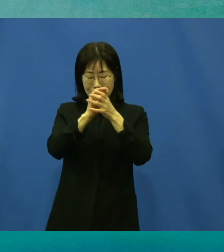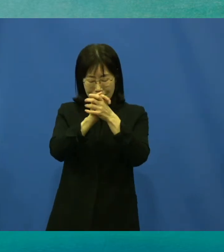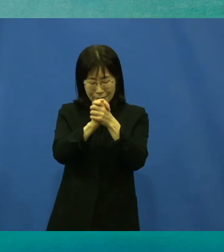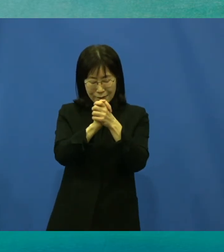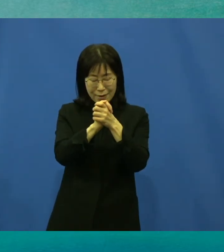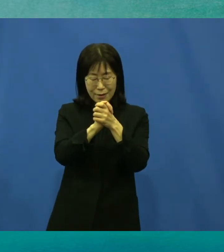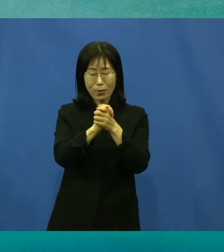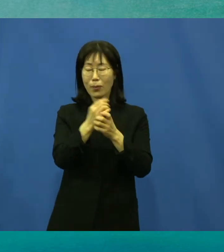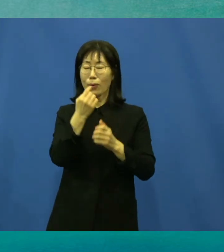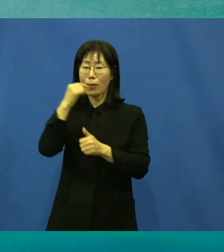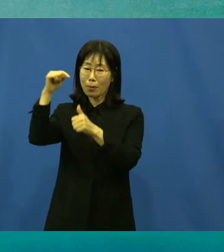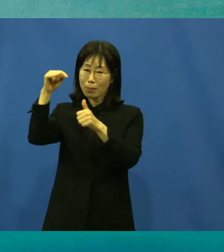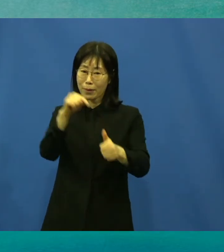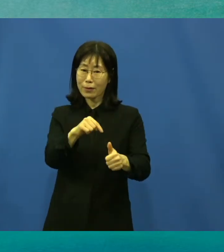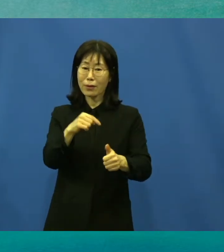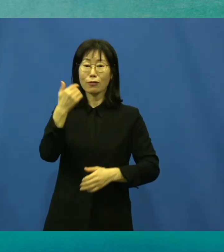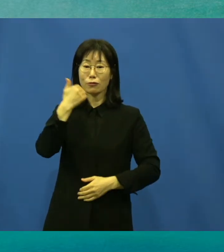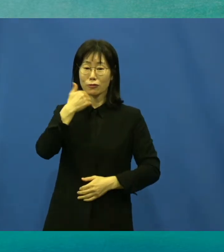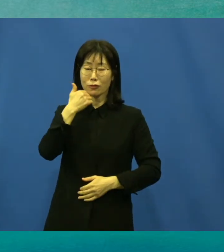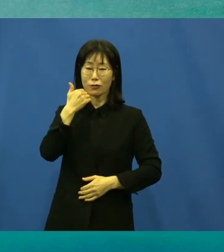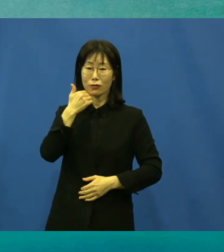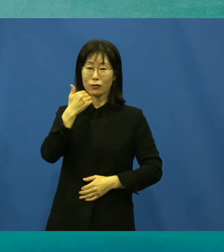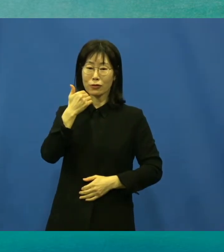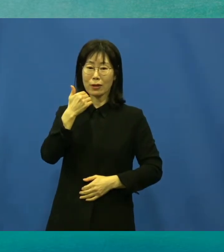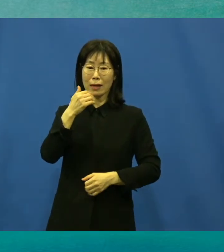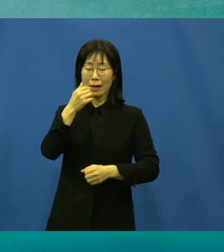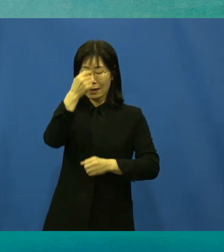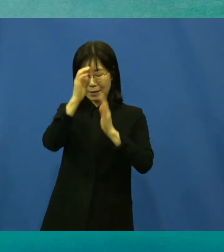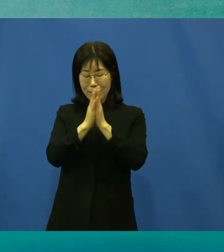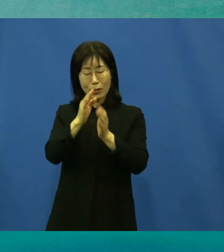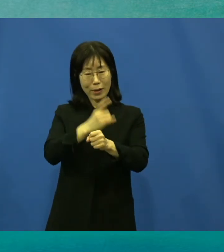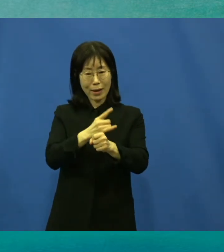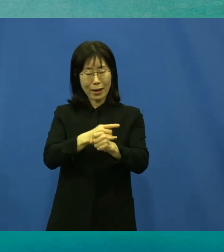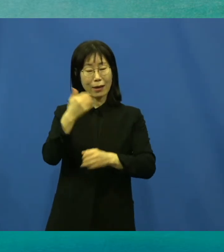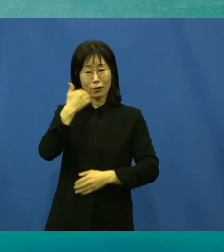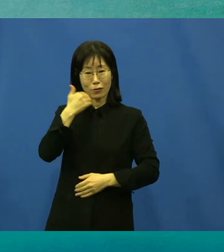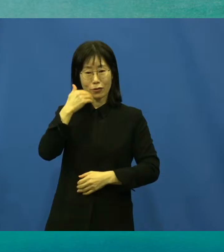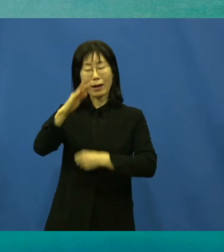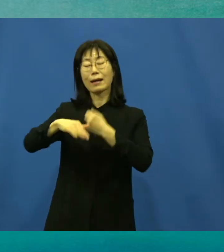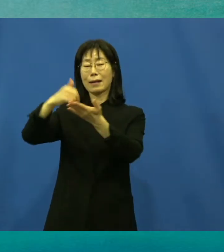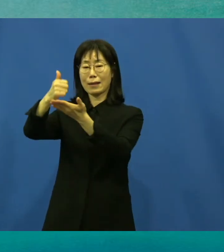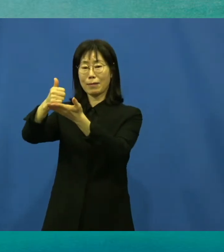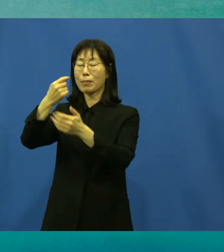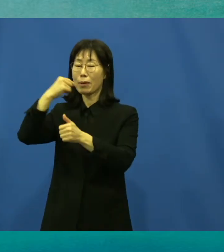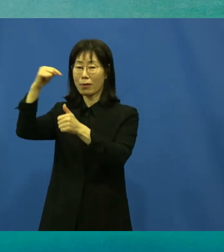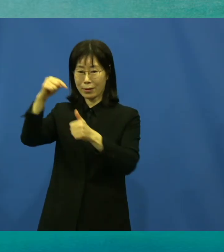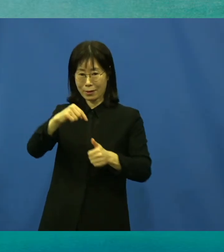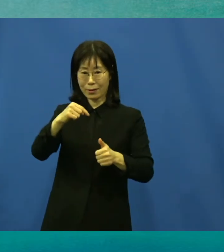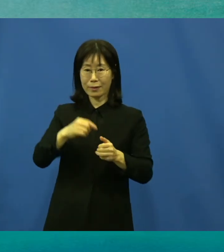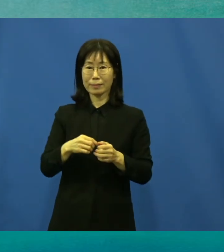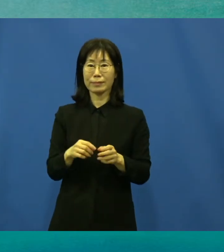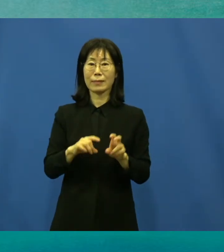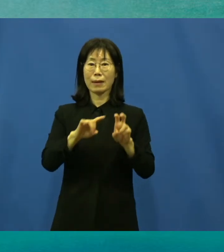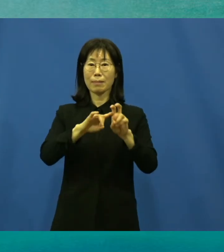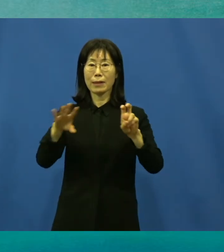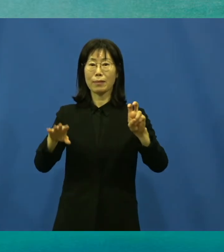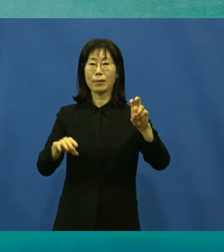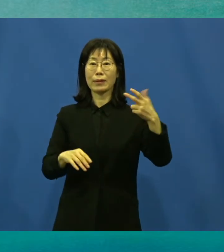기도하라고 하셨습니까? 여러분, 마태복음 7장 7절이 가장 기도에 대한 원색적인